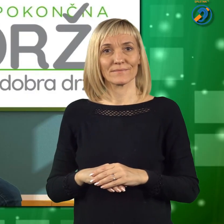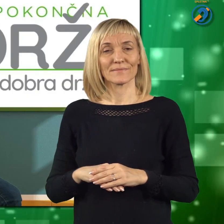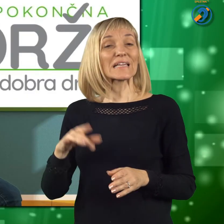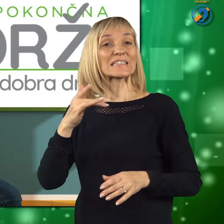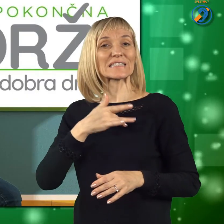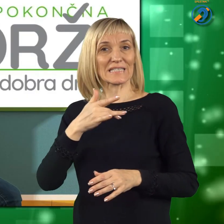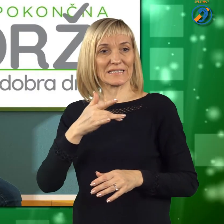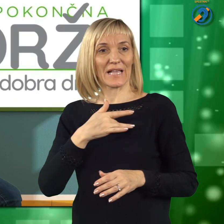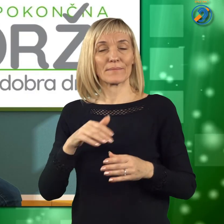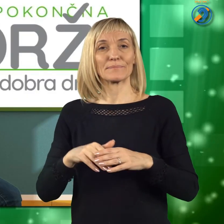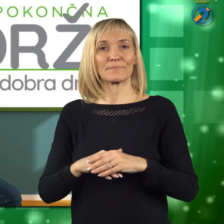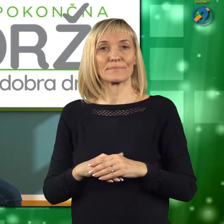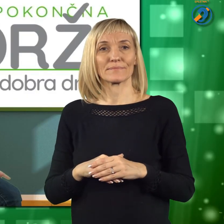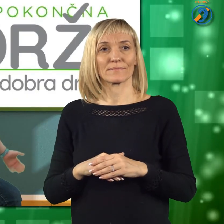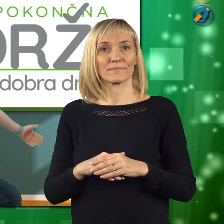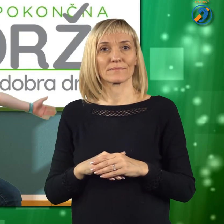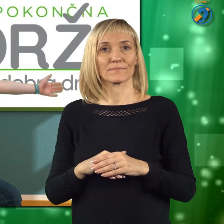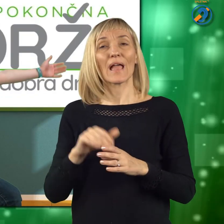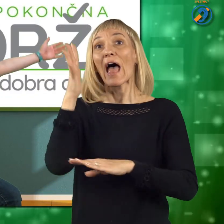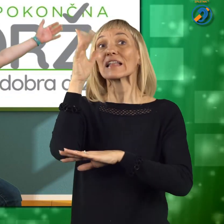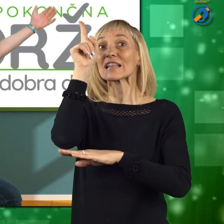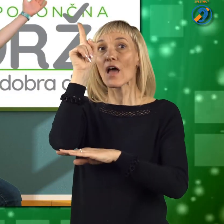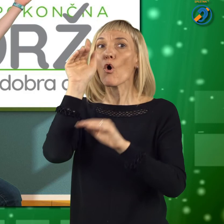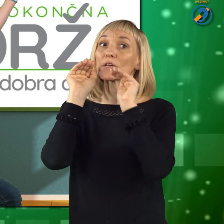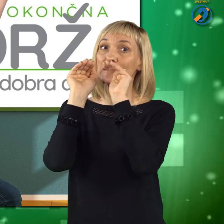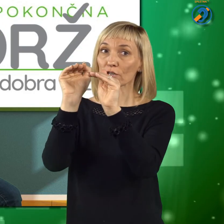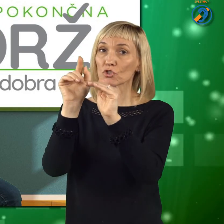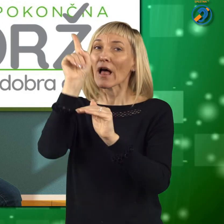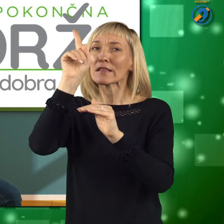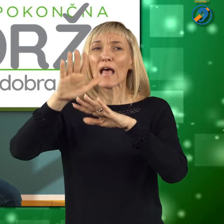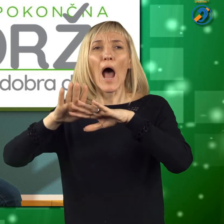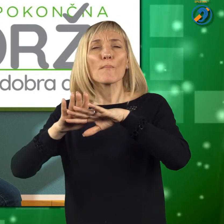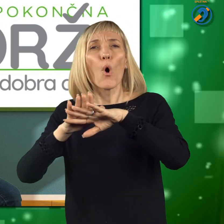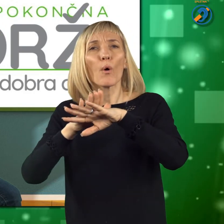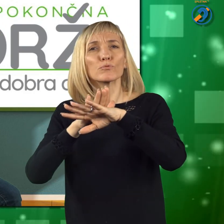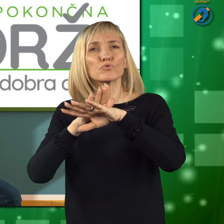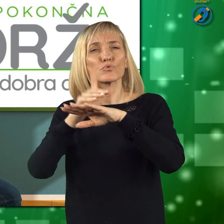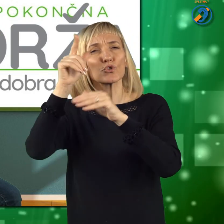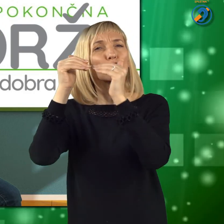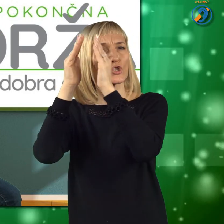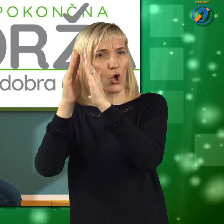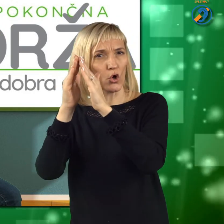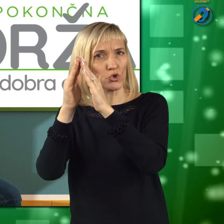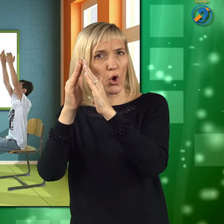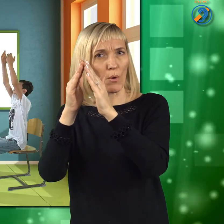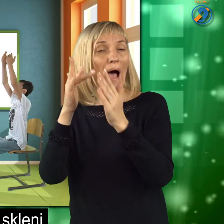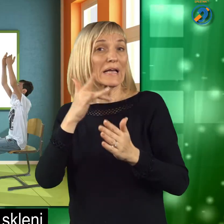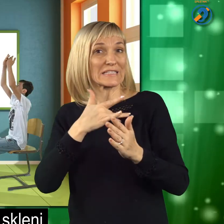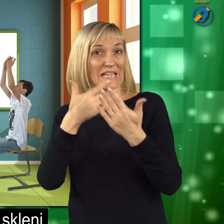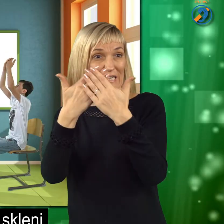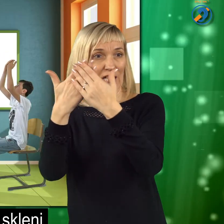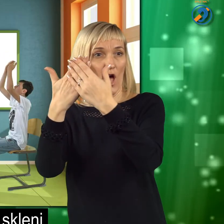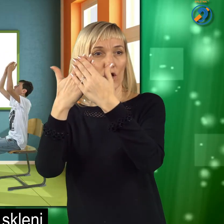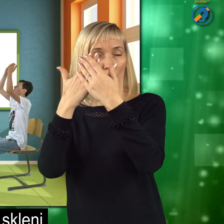K srcu. Vdih. V krošnji je zavetje, tam občutki gnezdijo. K srcu roke